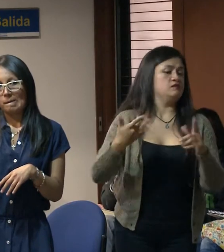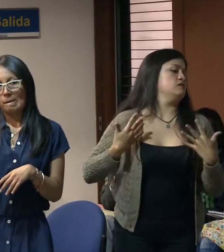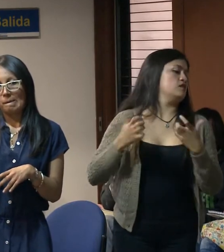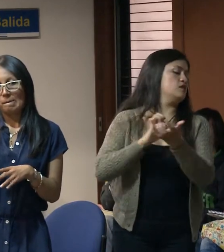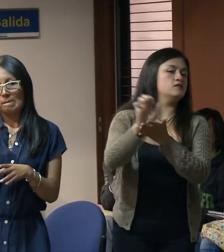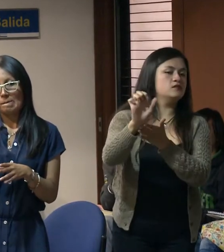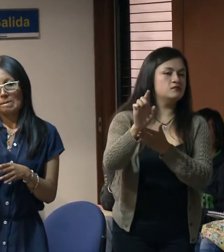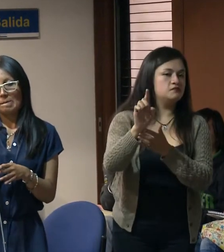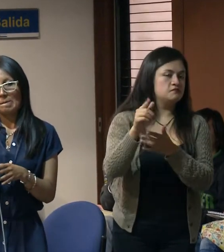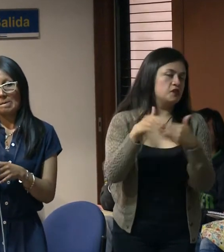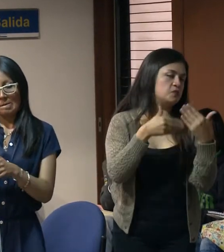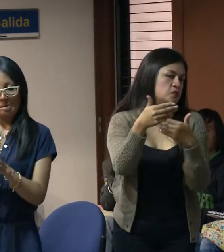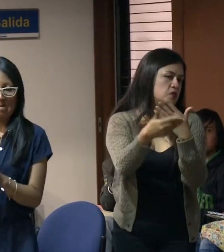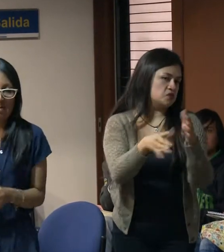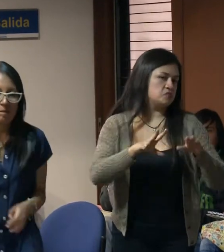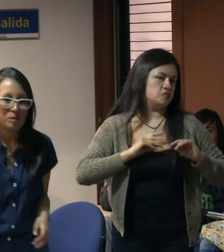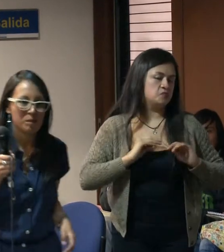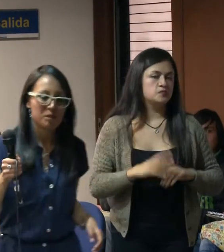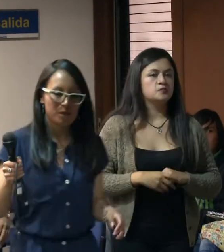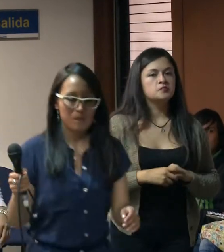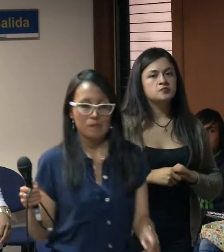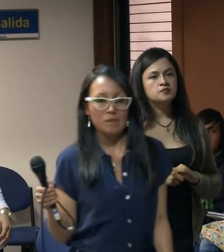ellos.